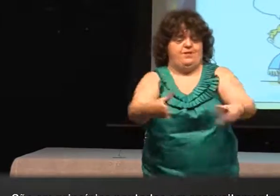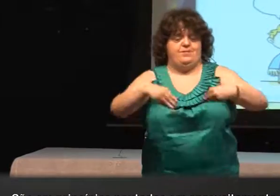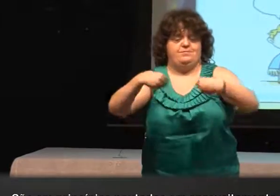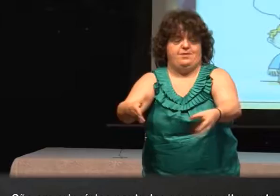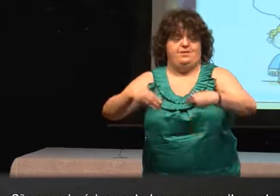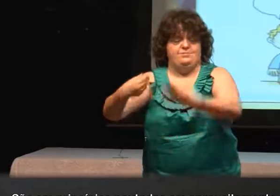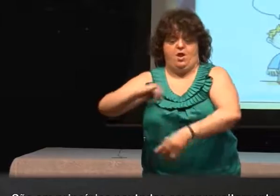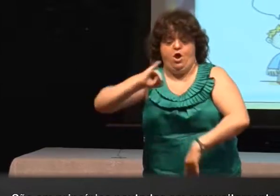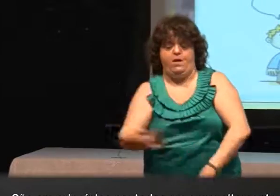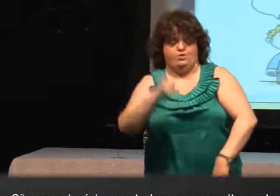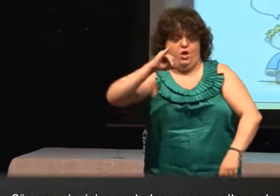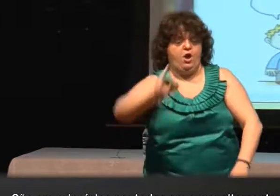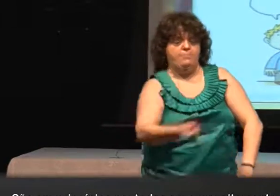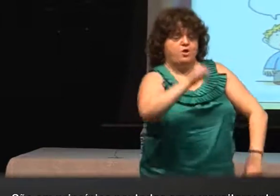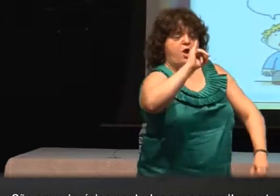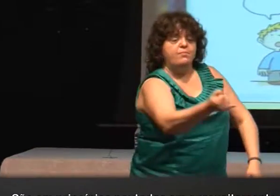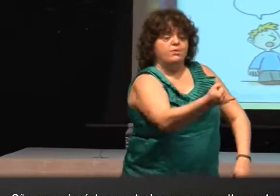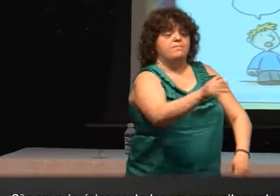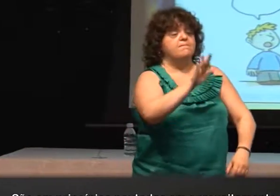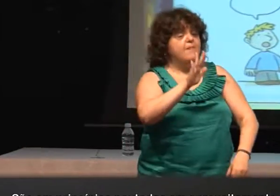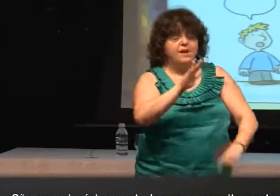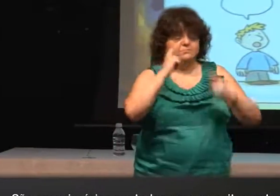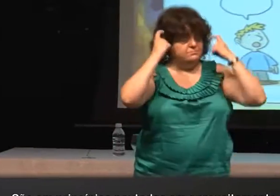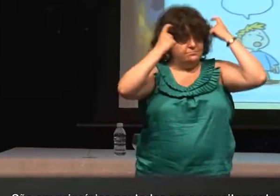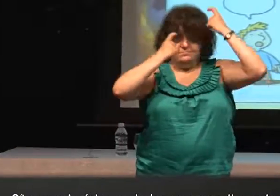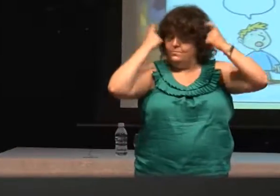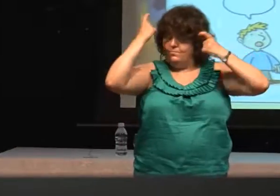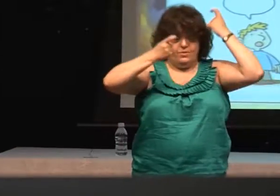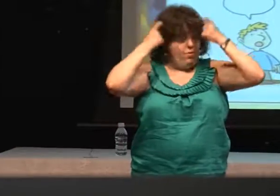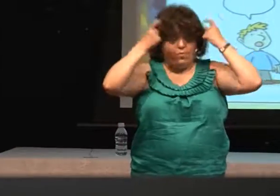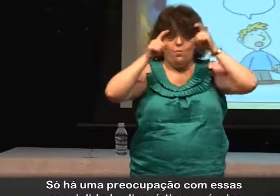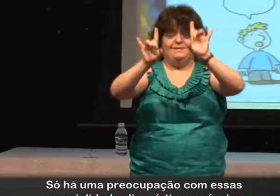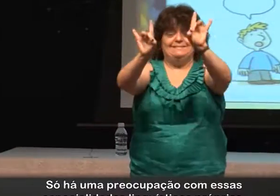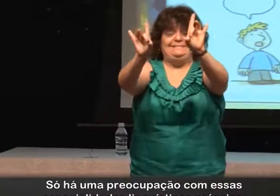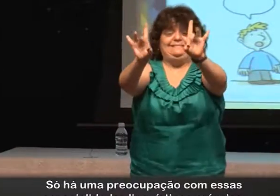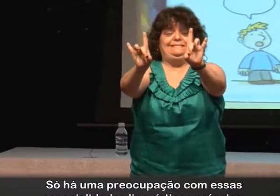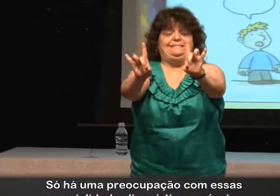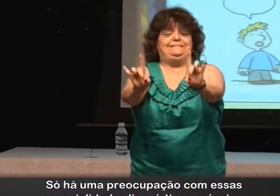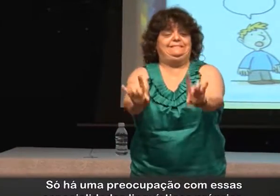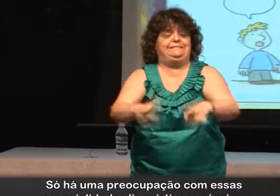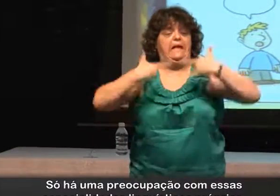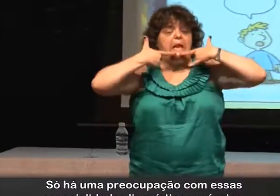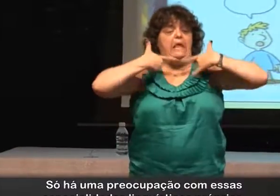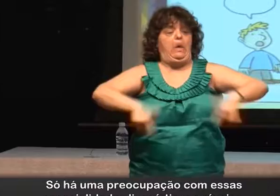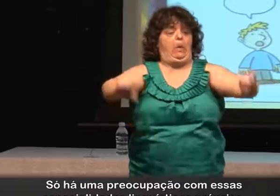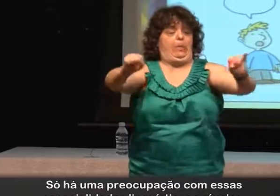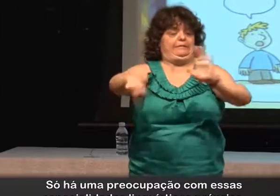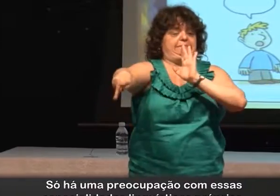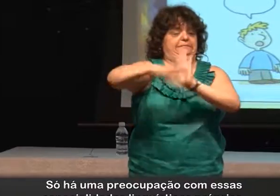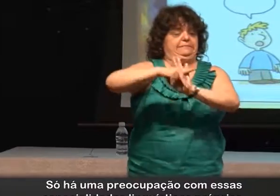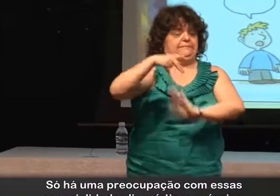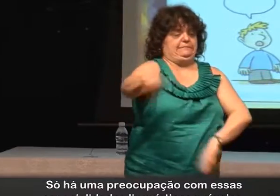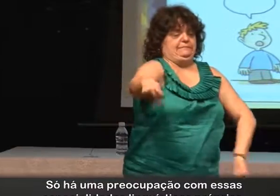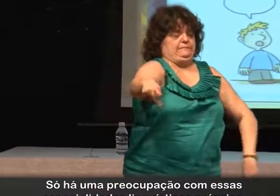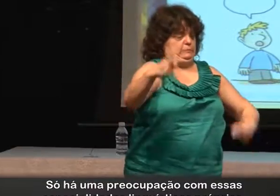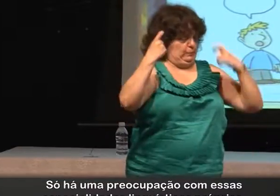princípios pautados em aproveitamento. Só há uma preocupação com essas especialidades linguísticas